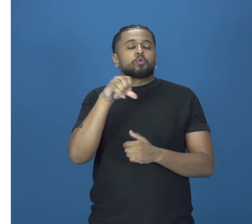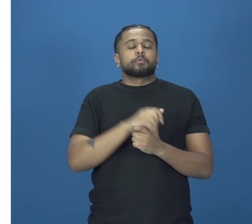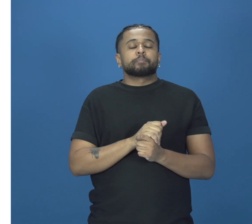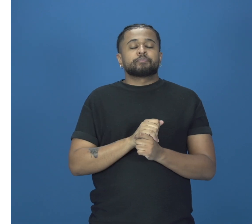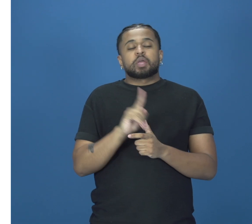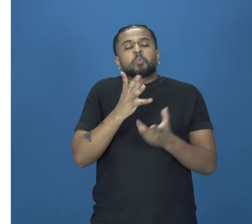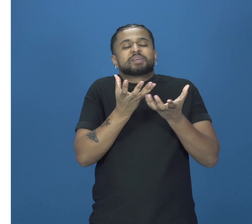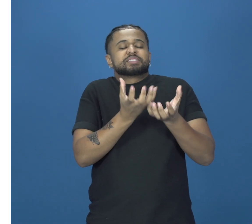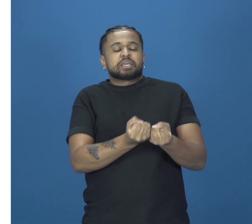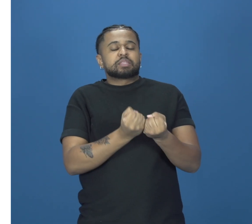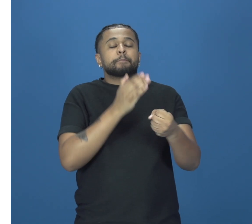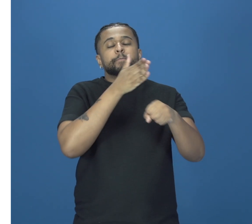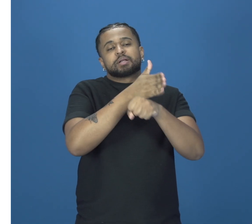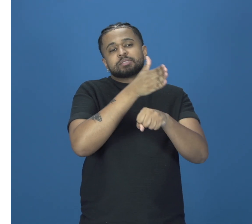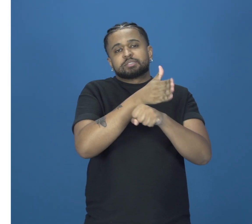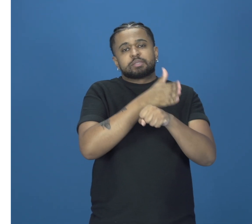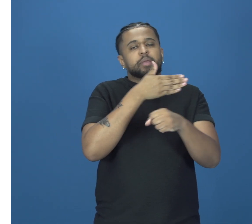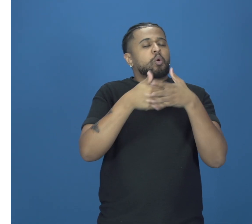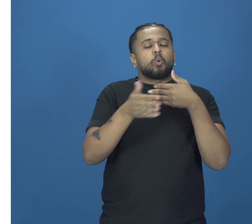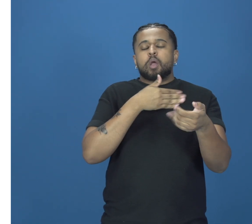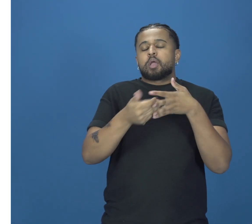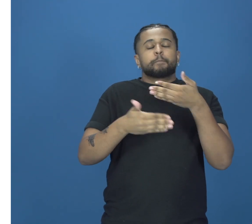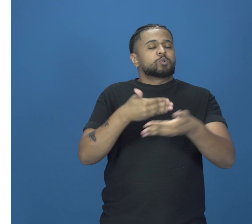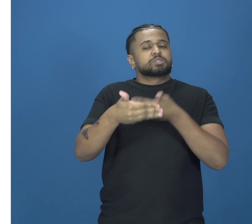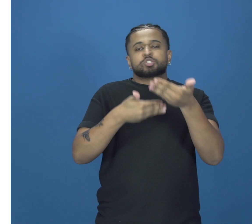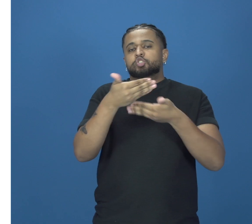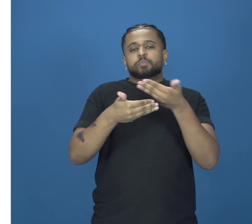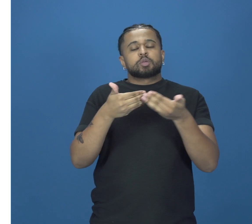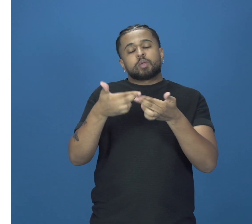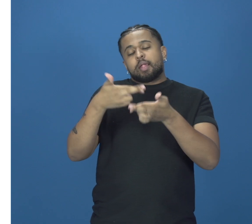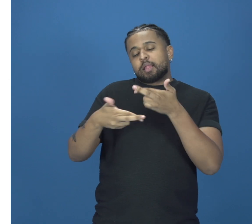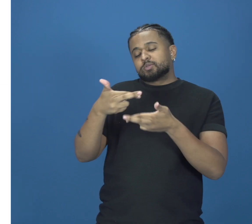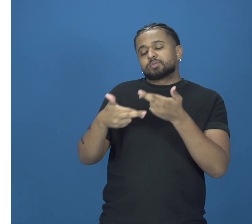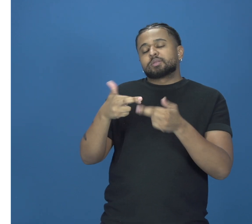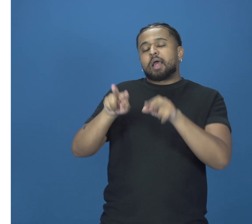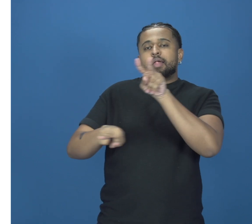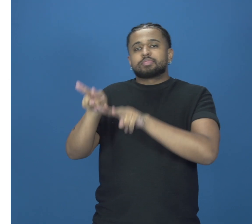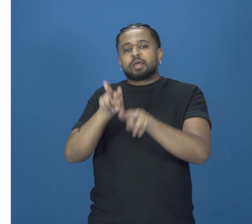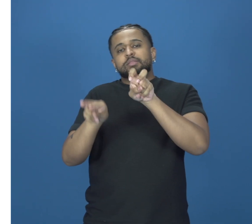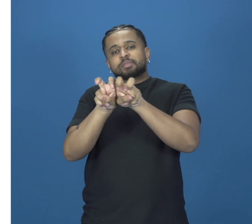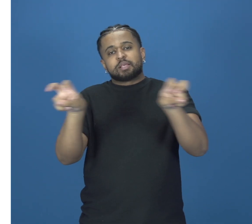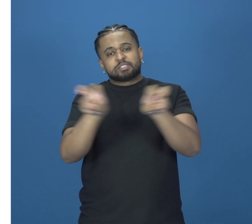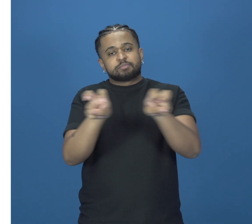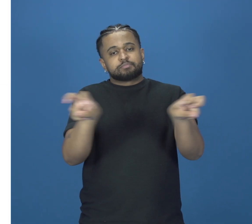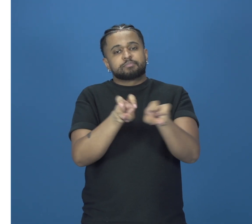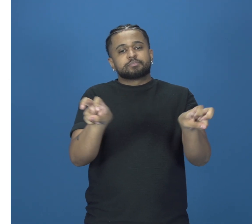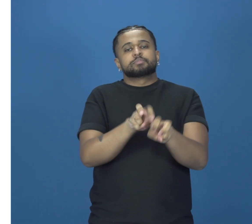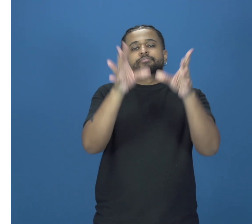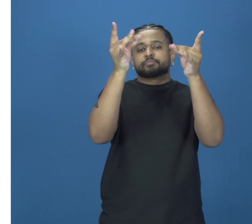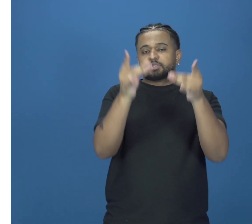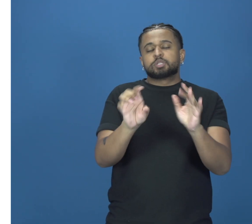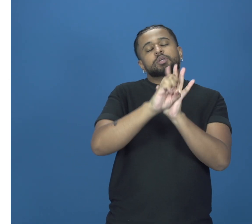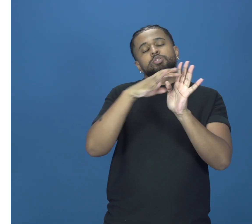10.2.9. Se recusar a participar de qualquer procedimento relacionado às análises das bancas, conforme descrito